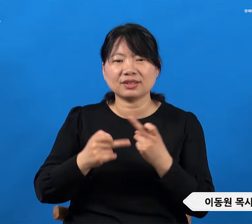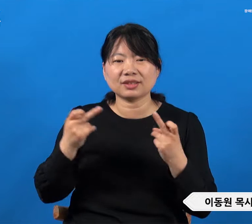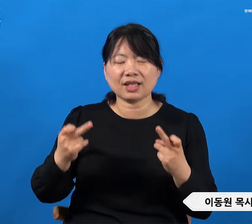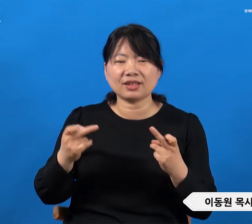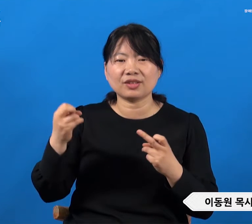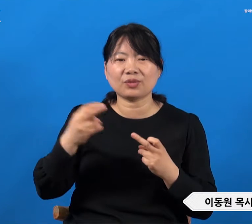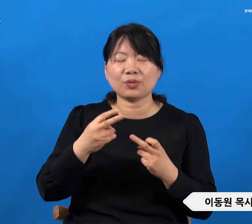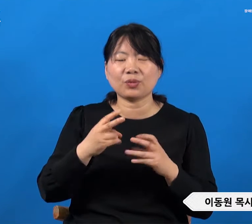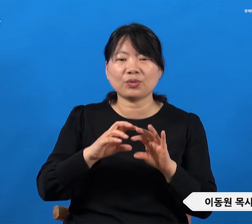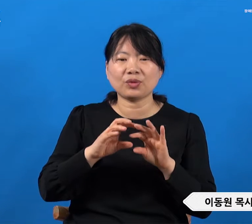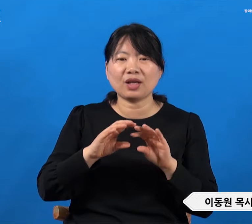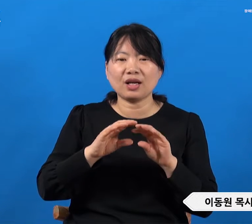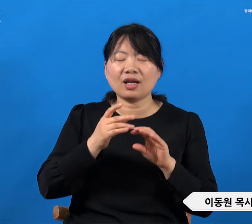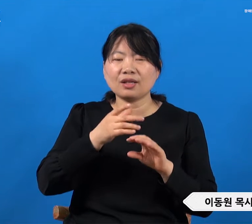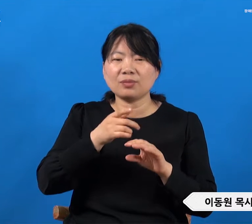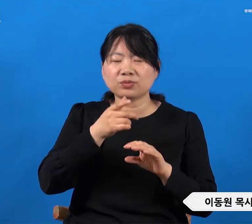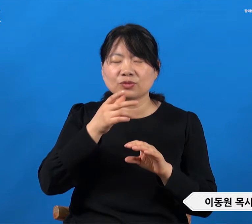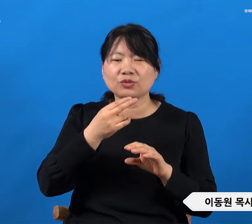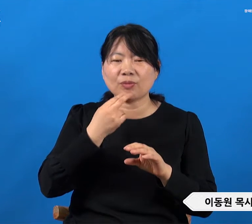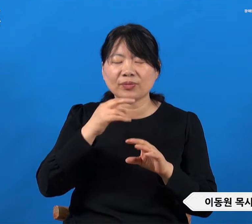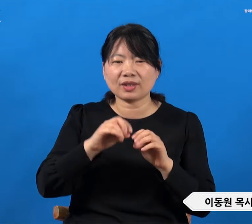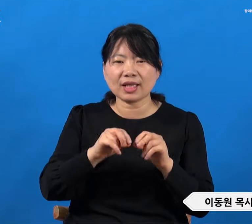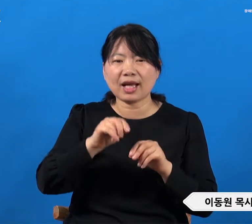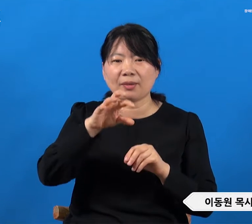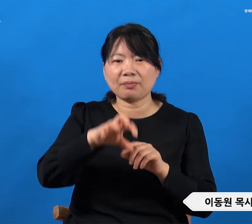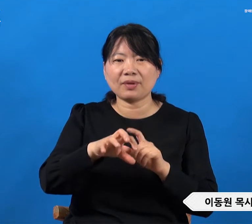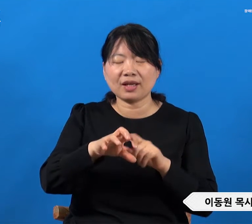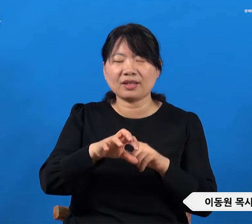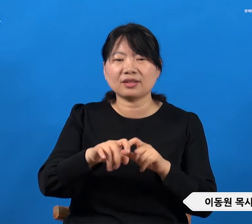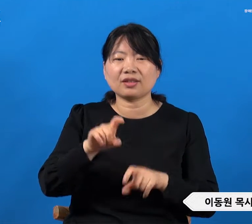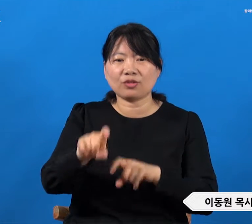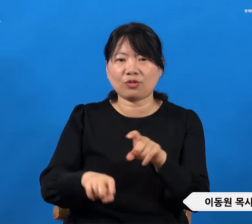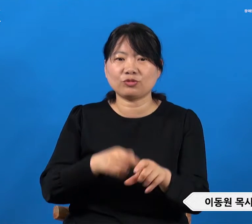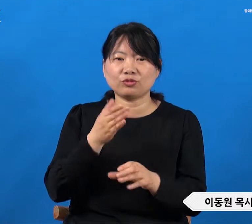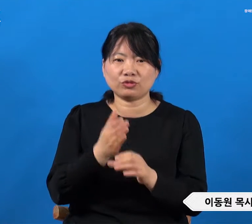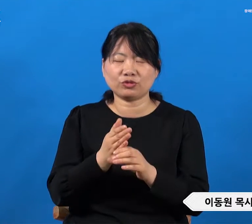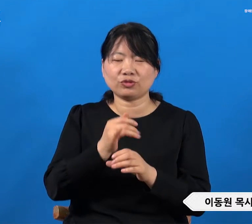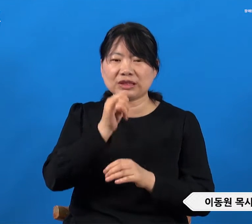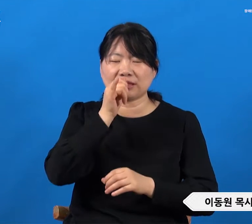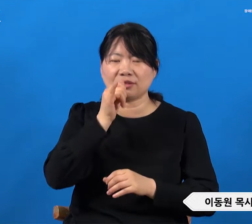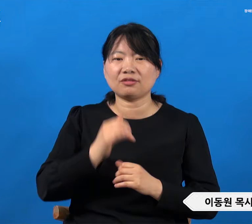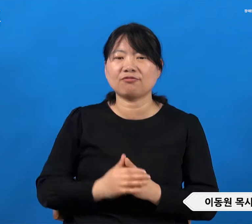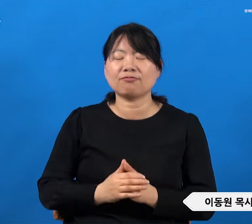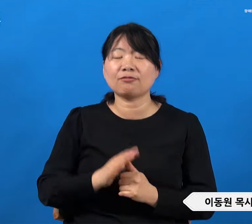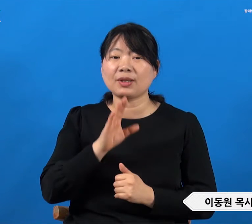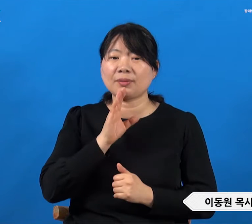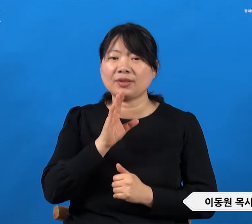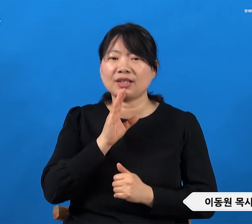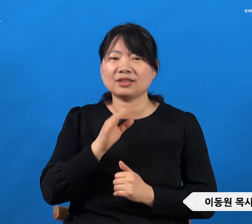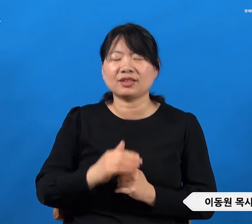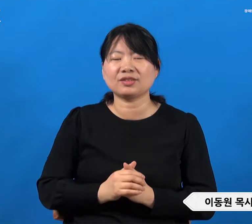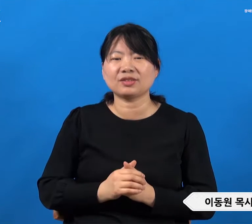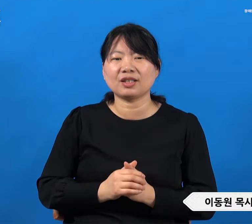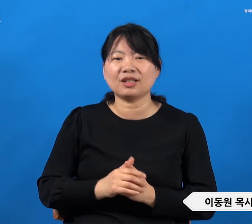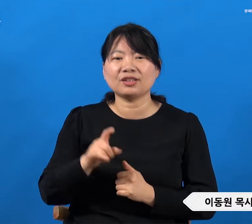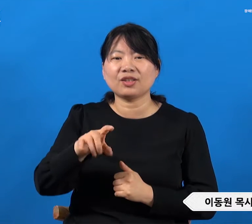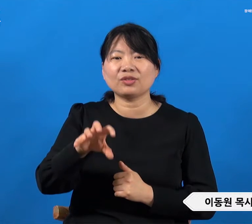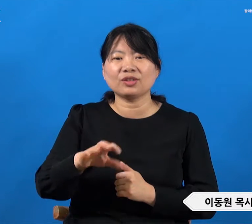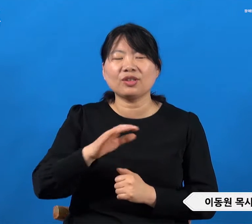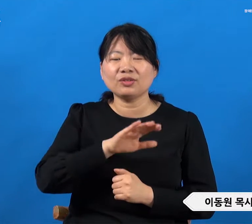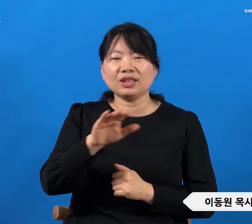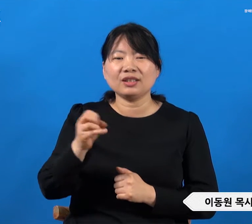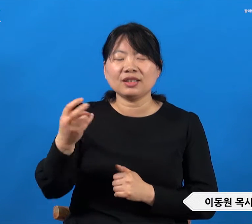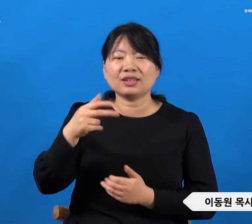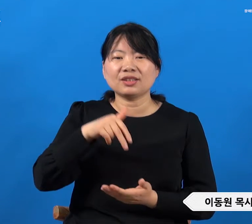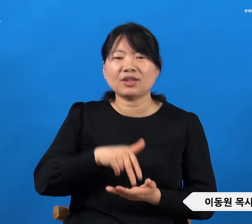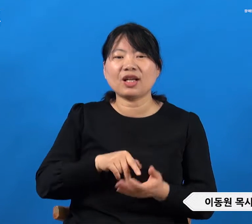산에 그리고 이 사막에 걸음을 지금도 내디고 있다는 것입니다. 그렇습니다. 여기 우리가